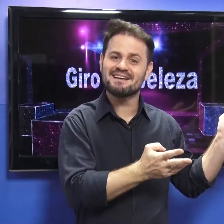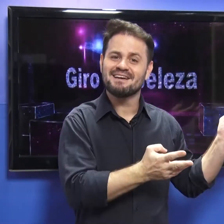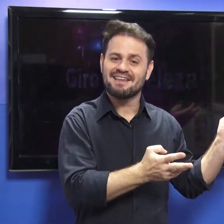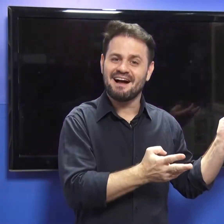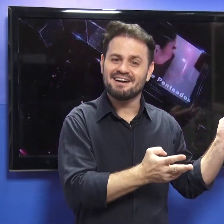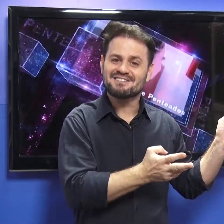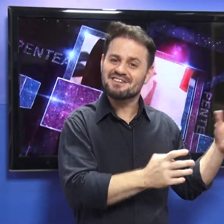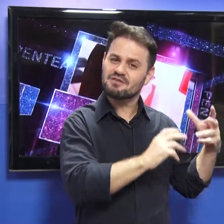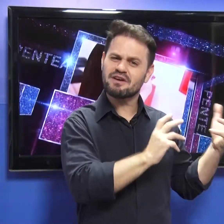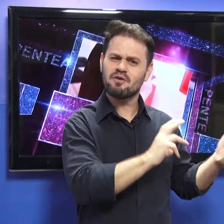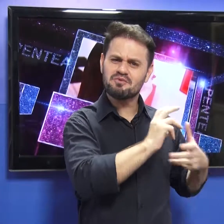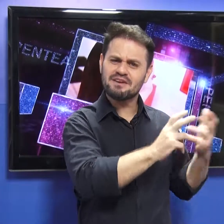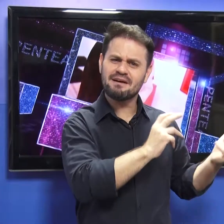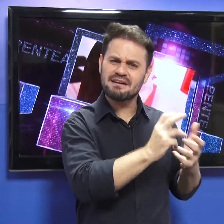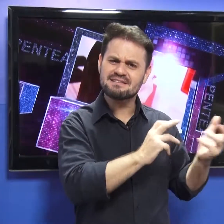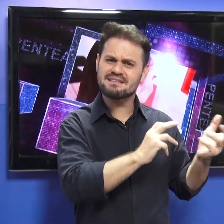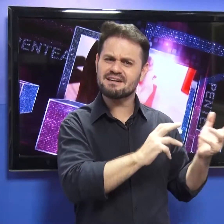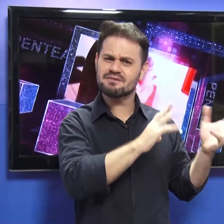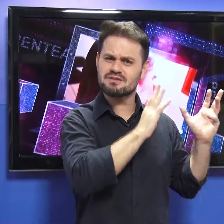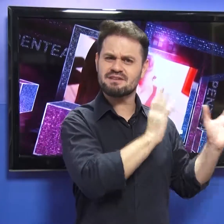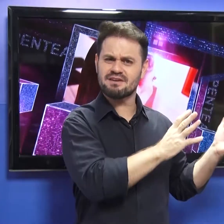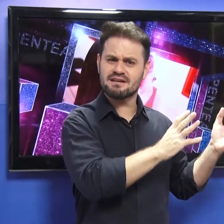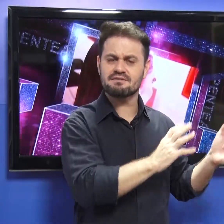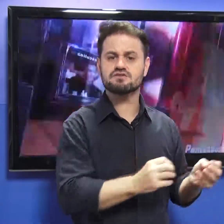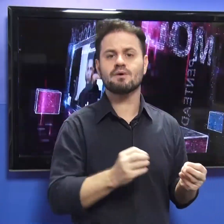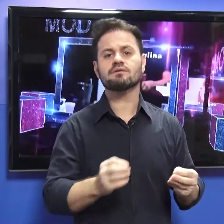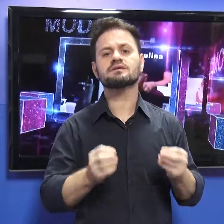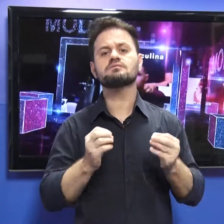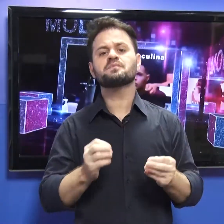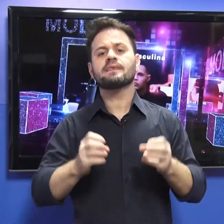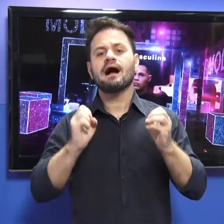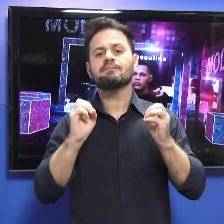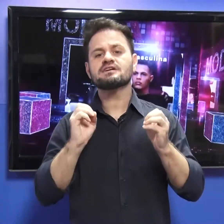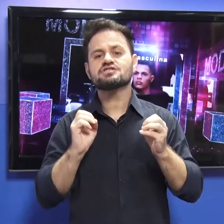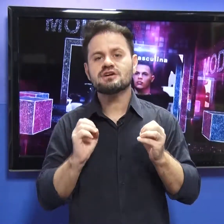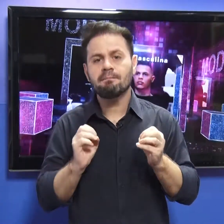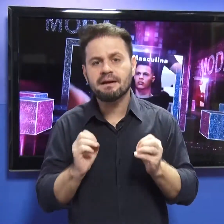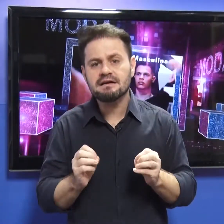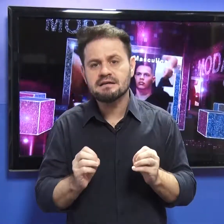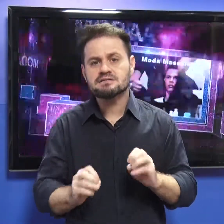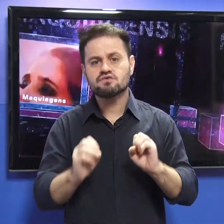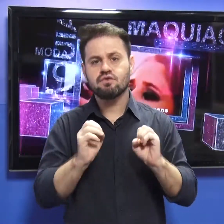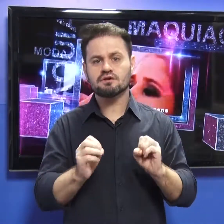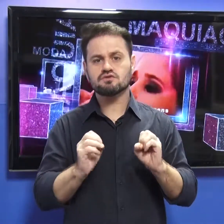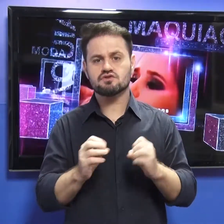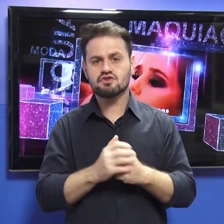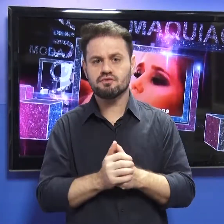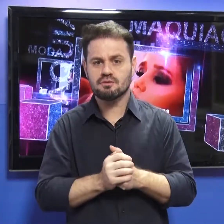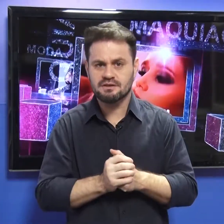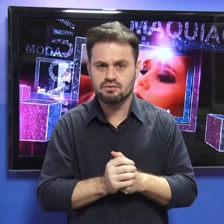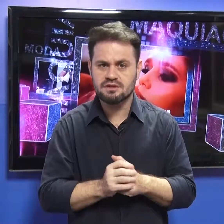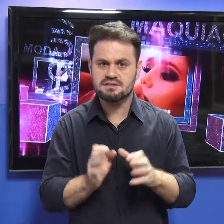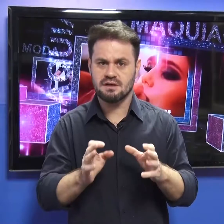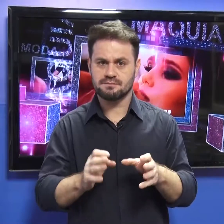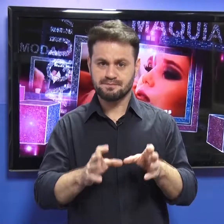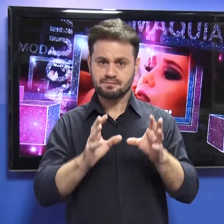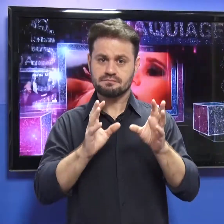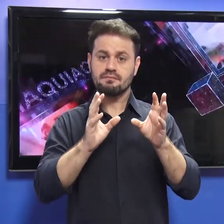na antigo ver como fica estranho você vê aquele visual então a minha dica pra as fotos de formatura são